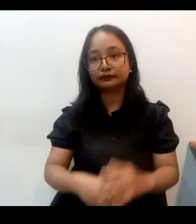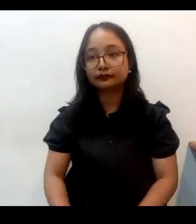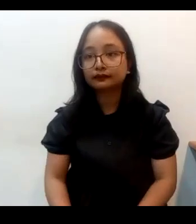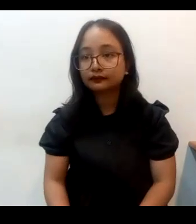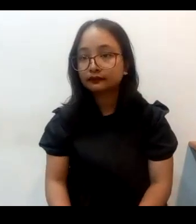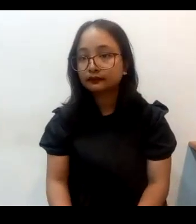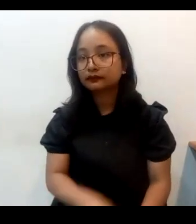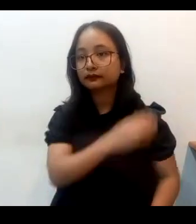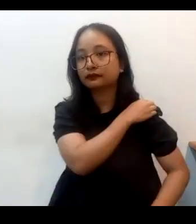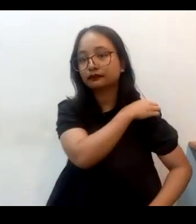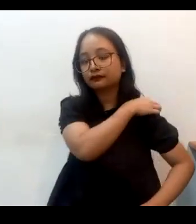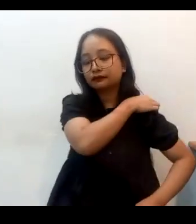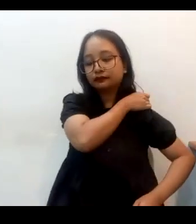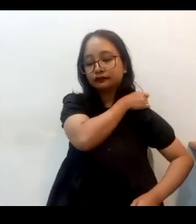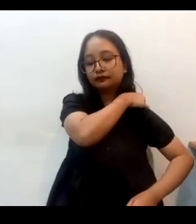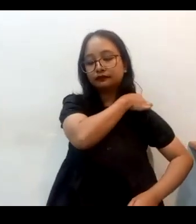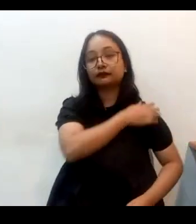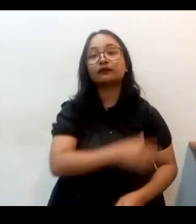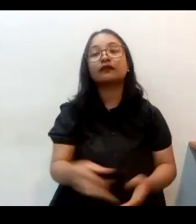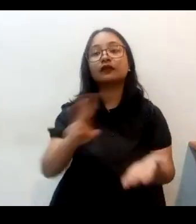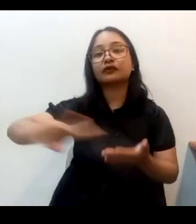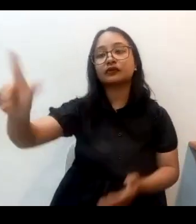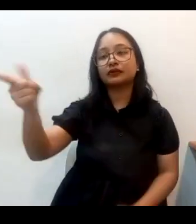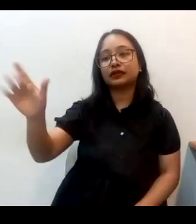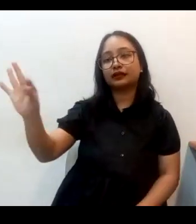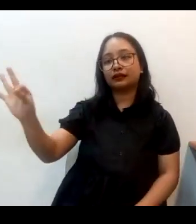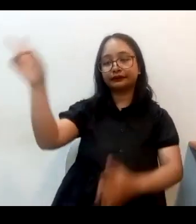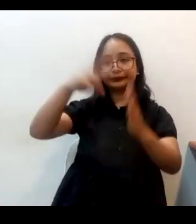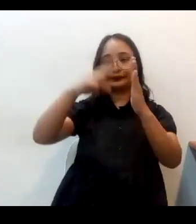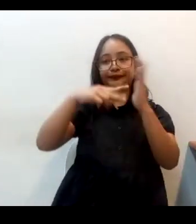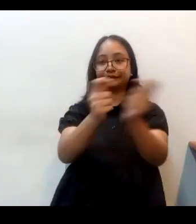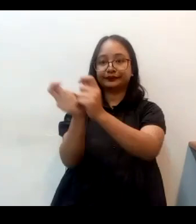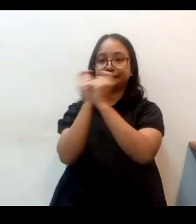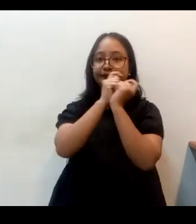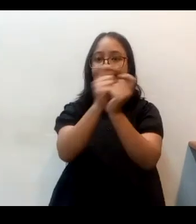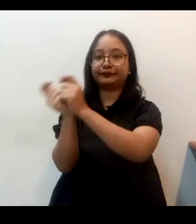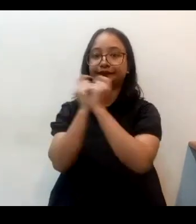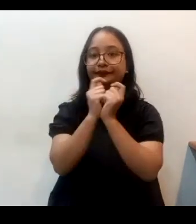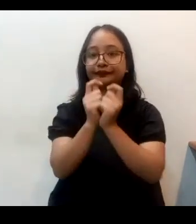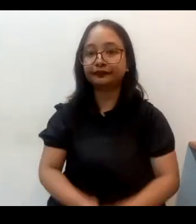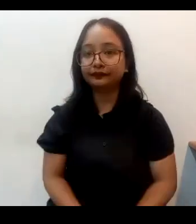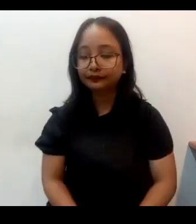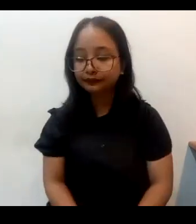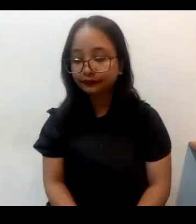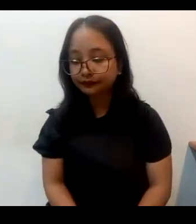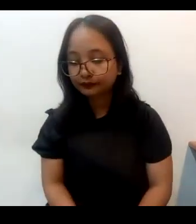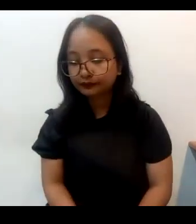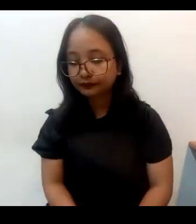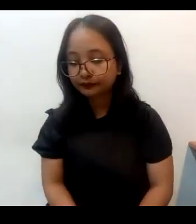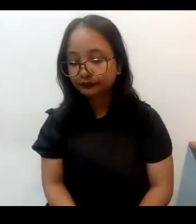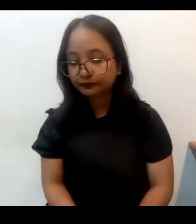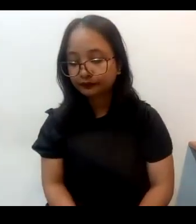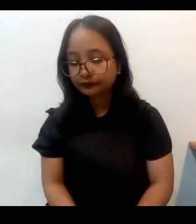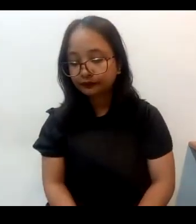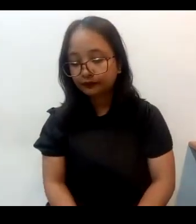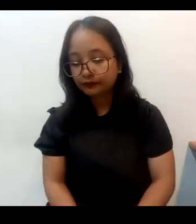batuhan. And verse 29, basahin po natin ng sabay-sabay. 3, 2, 1. Mula rooy, nag-aabang siya na mabibiktima. Mula sa